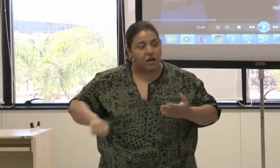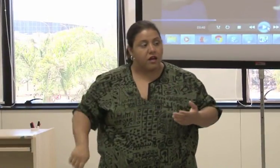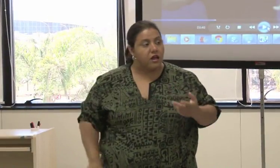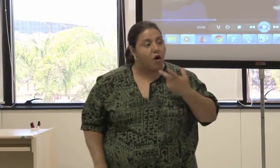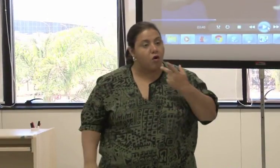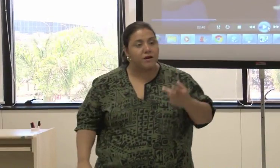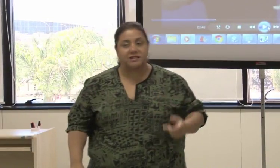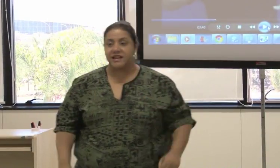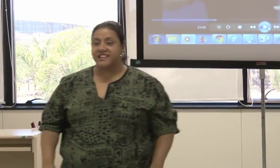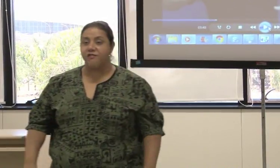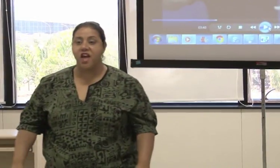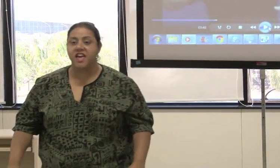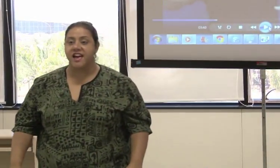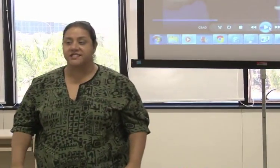E eu comecei, escrevia.